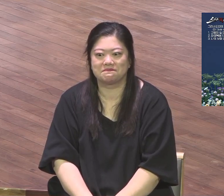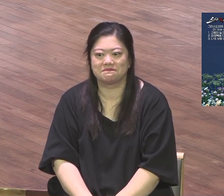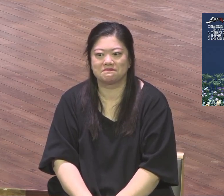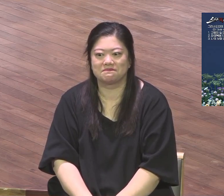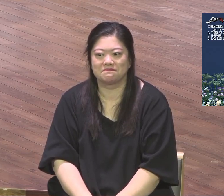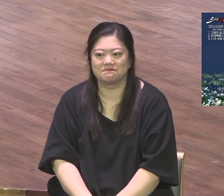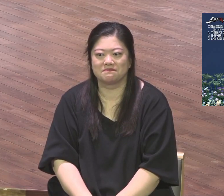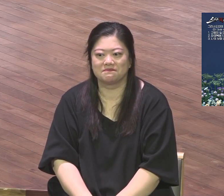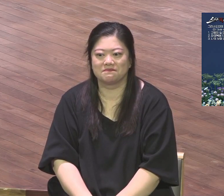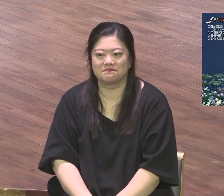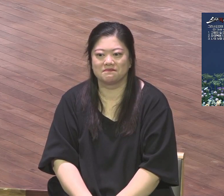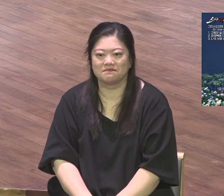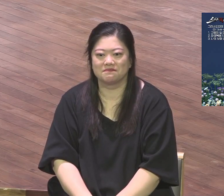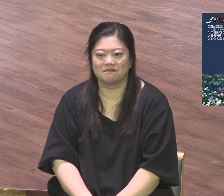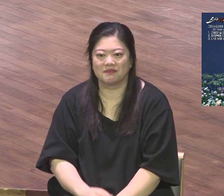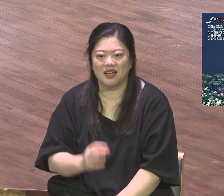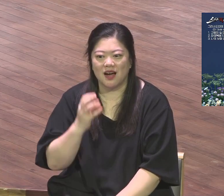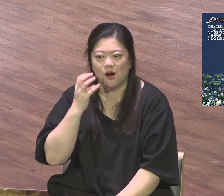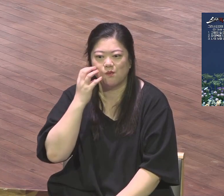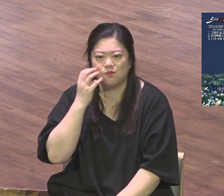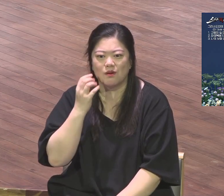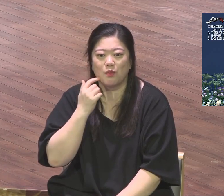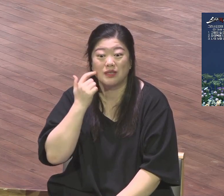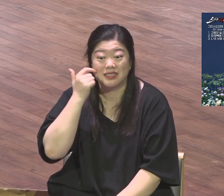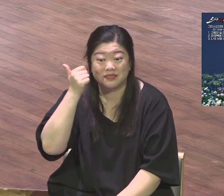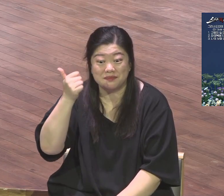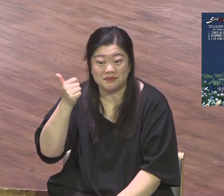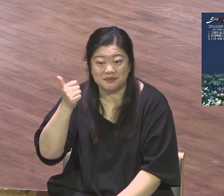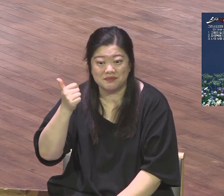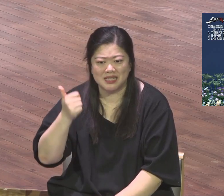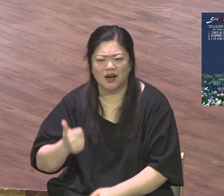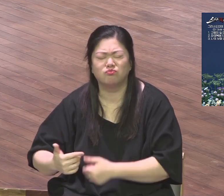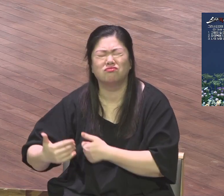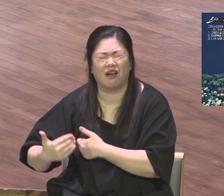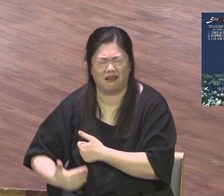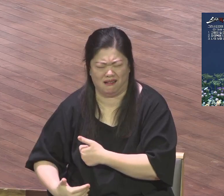행정 목사님, 김 목사님이 시신 당부를 하셨는데.